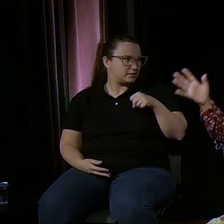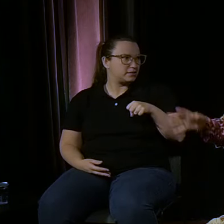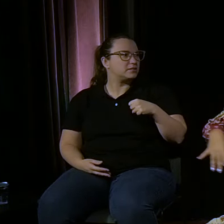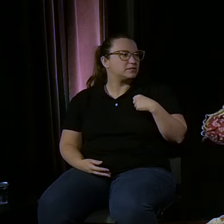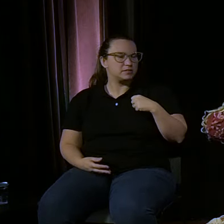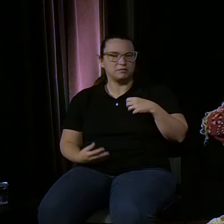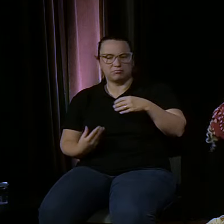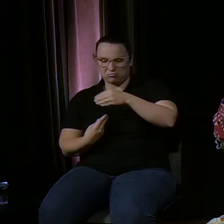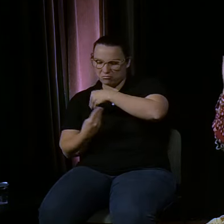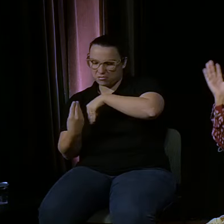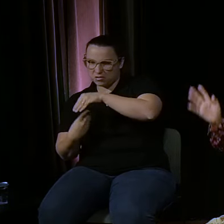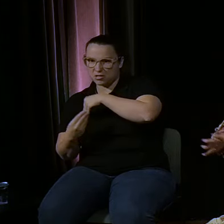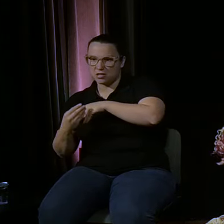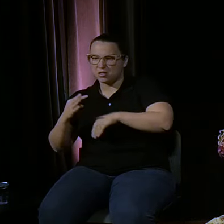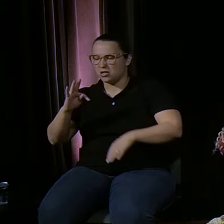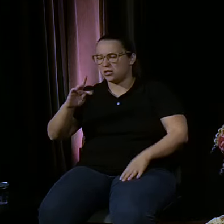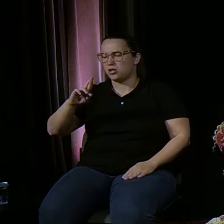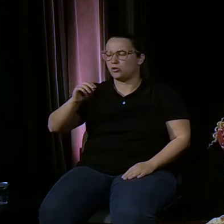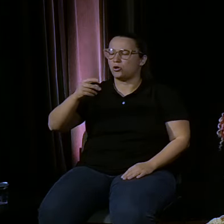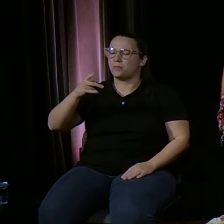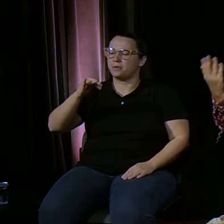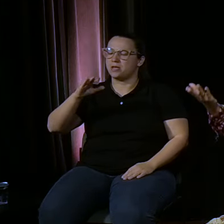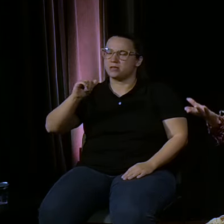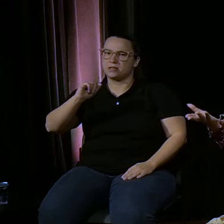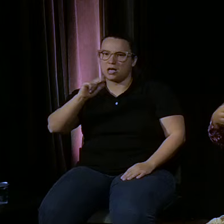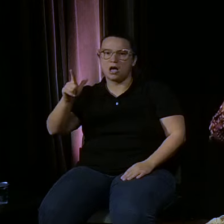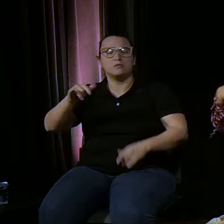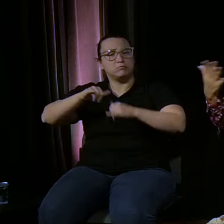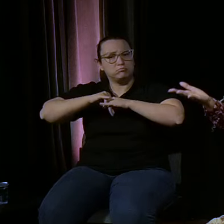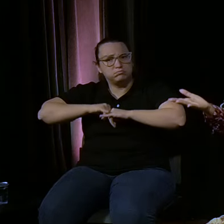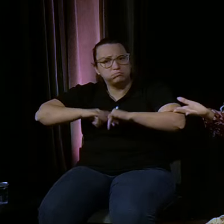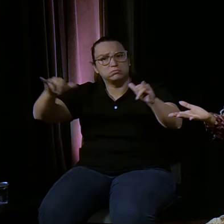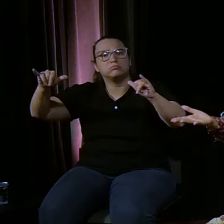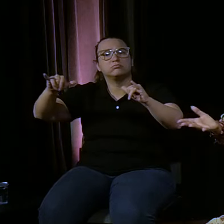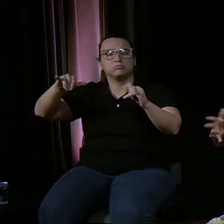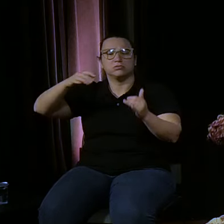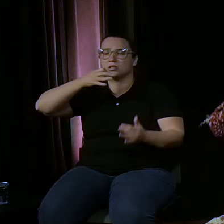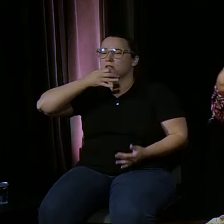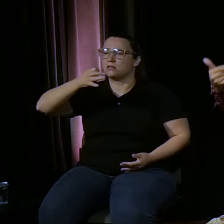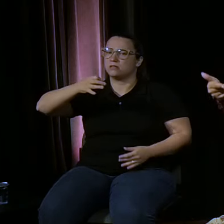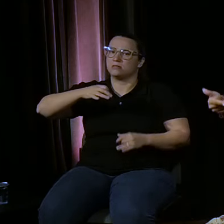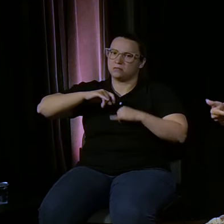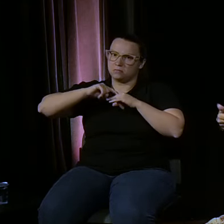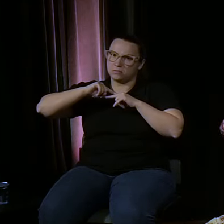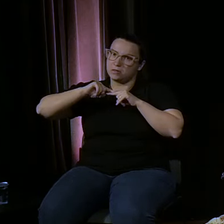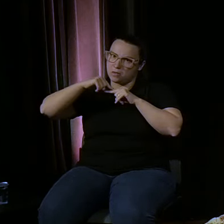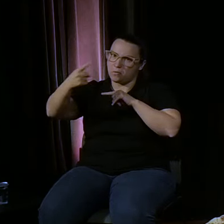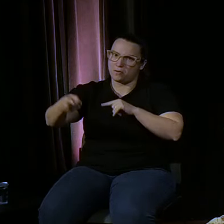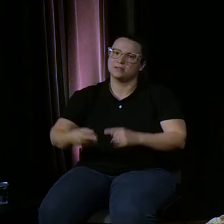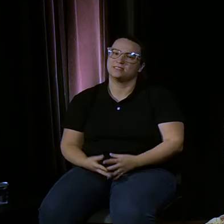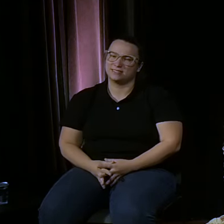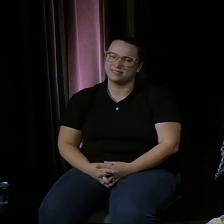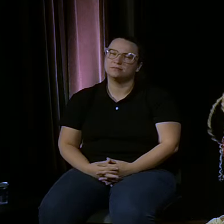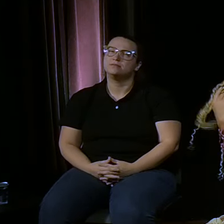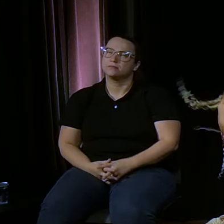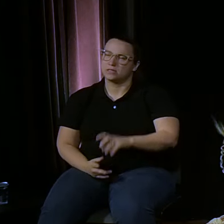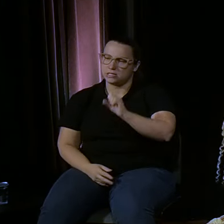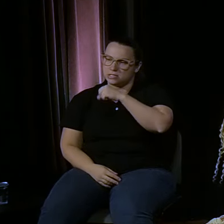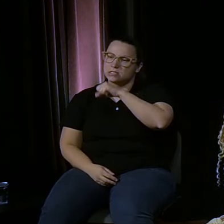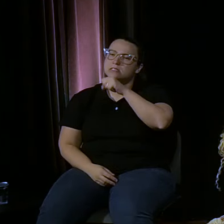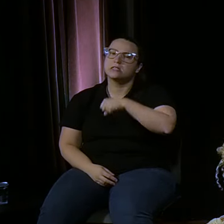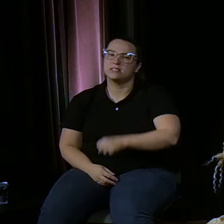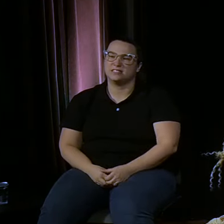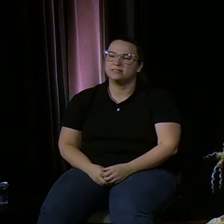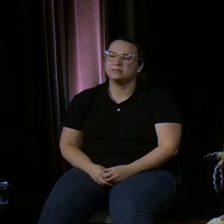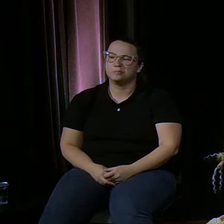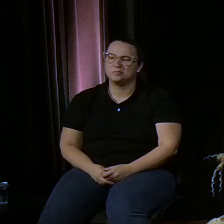também em antropofagia, tropicalismo. E ele publicou esse manifesto, né? Posteriormente. Sim. E